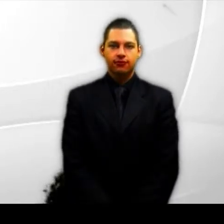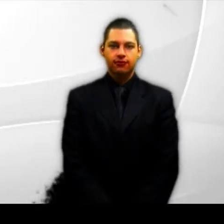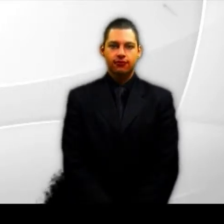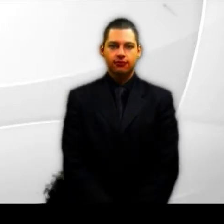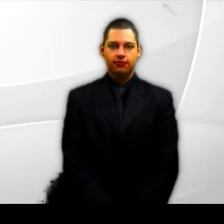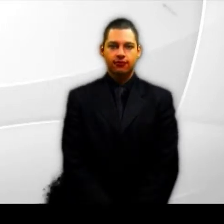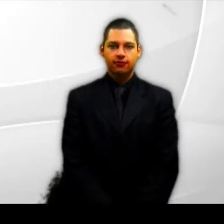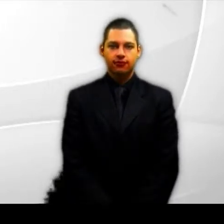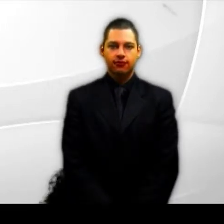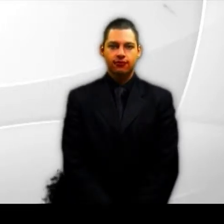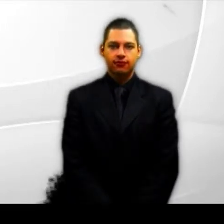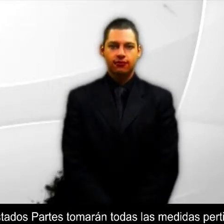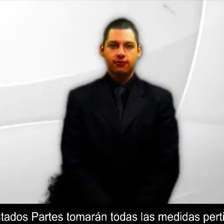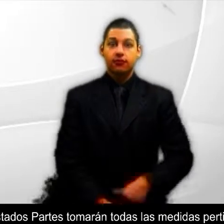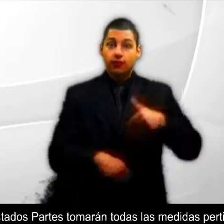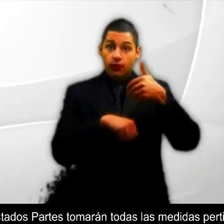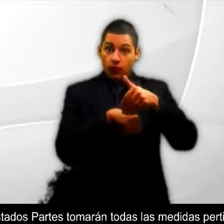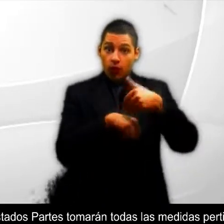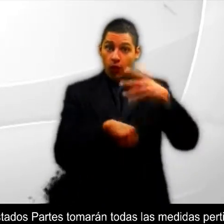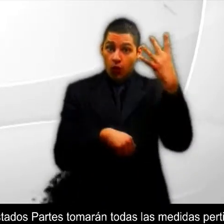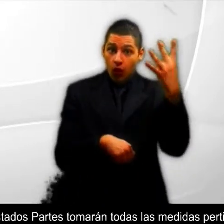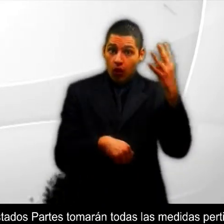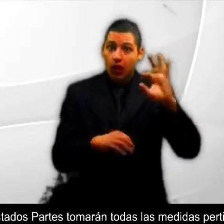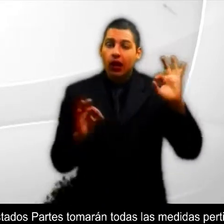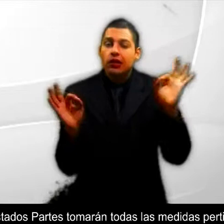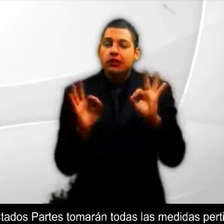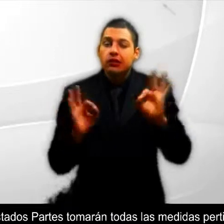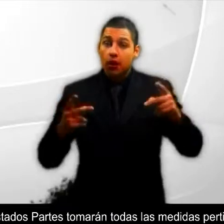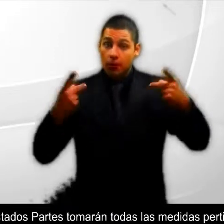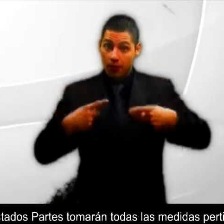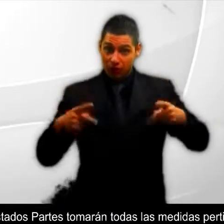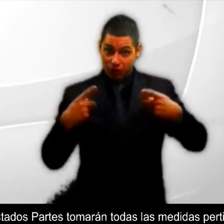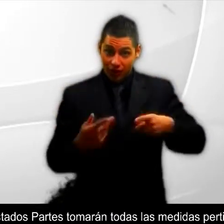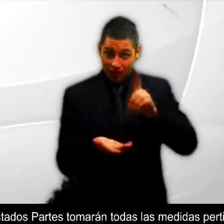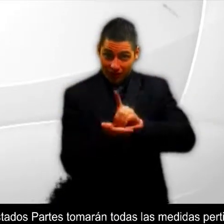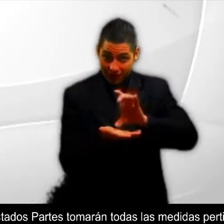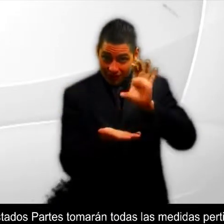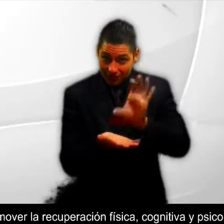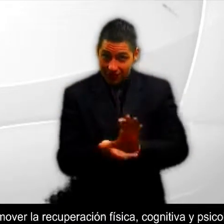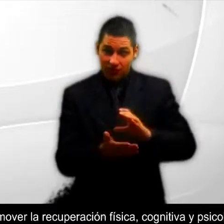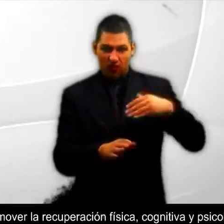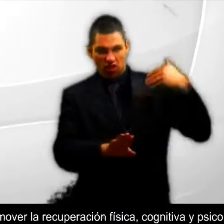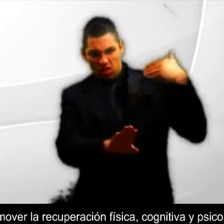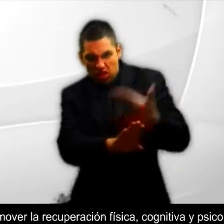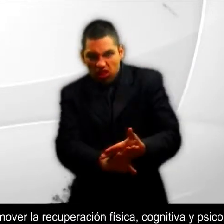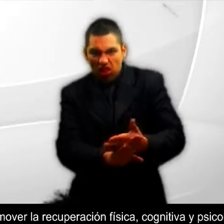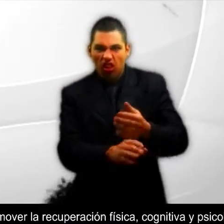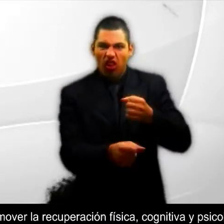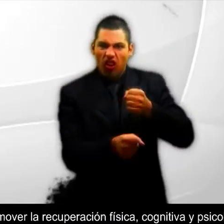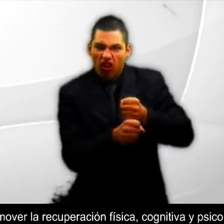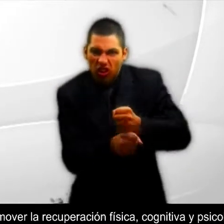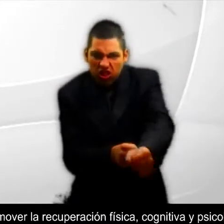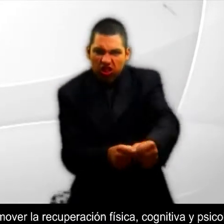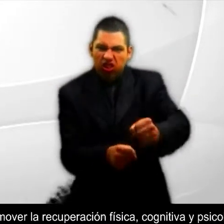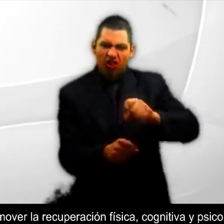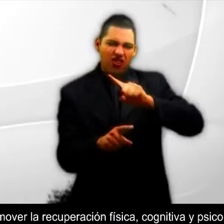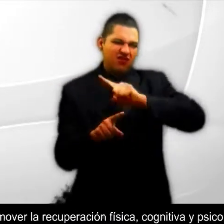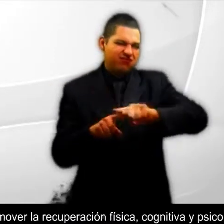4. Los Estados Partes tomarán todas las medidas pertinentes para promover la recuperación física, cognitiva y